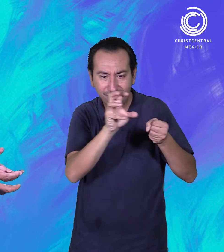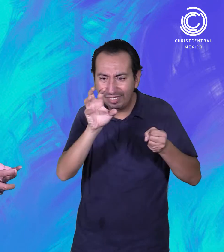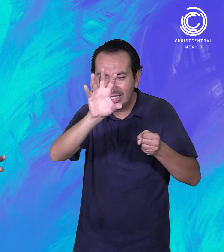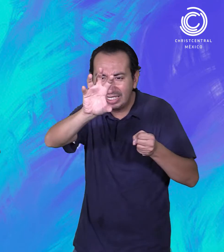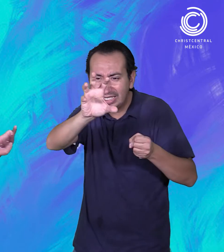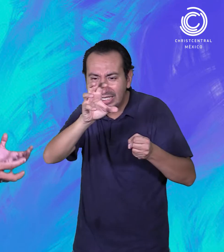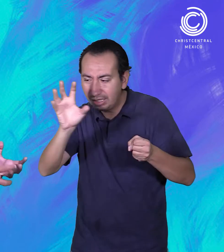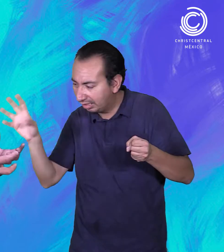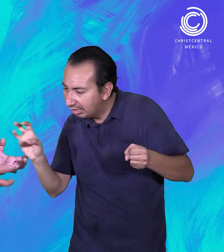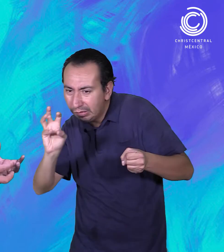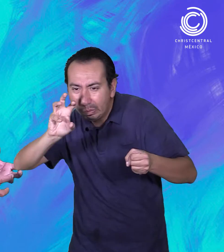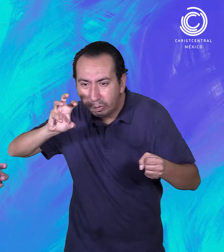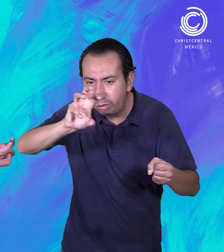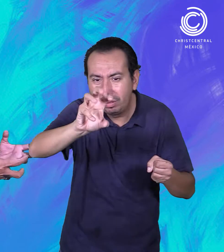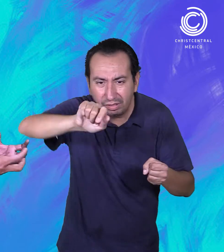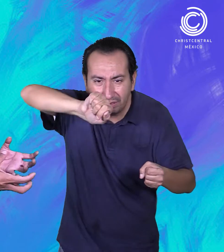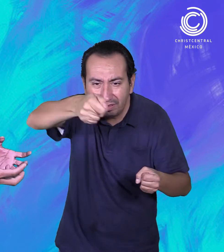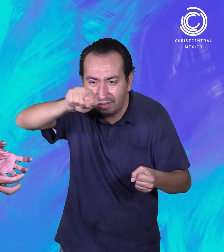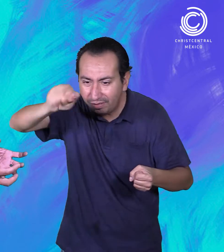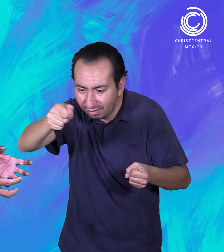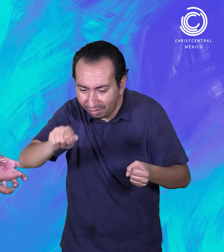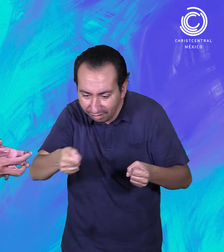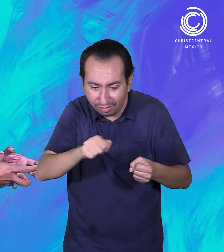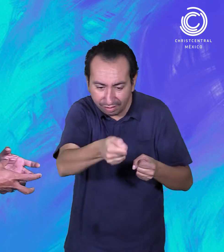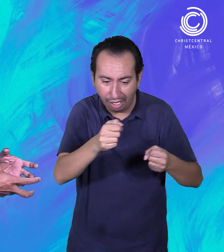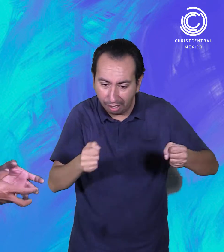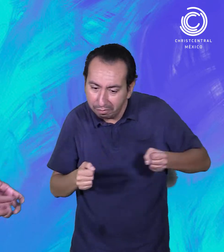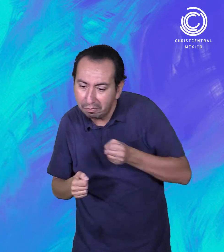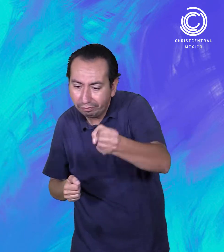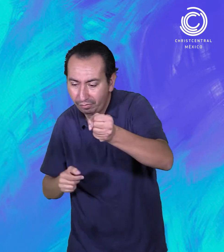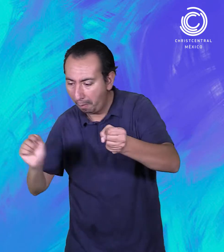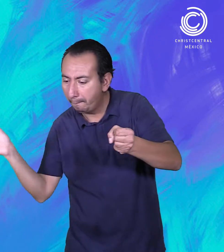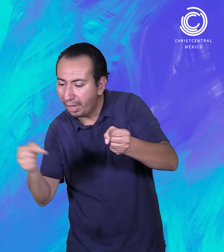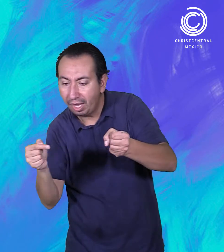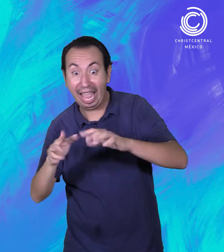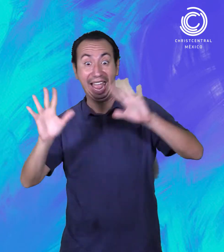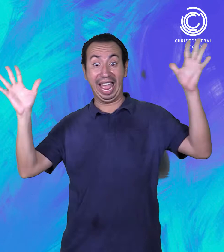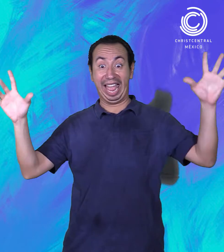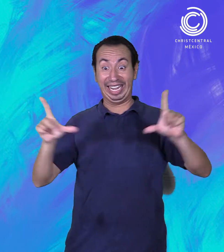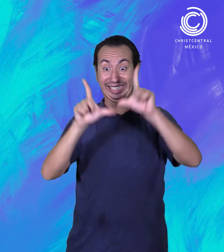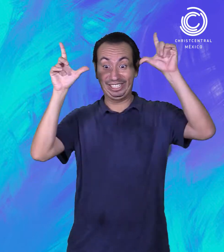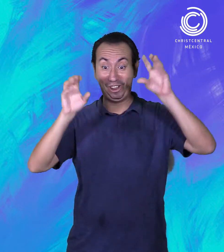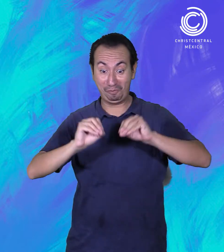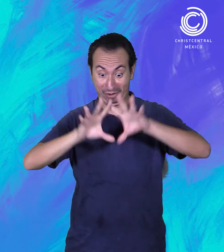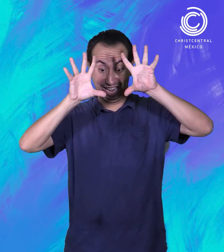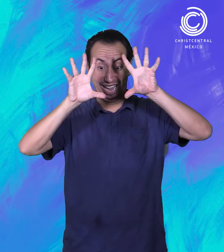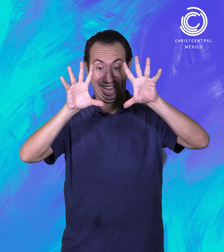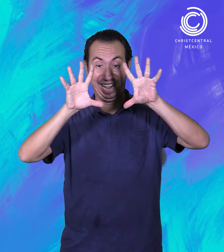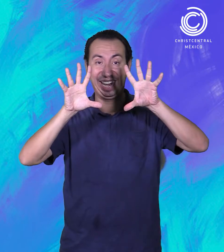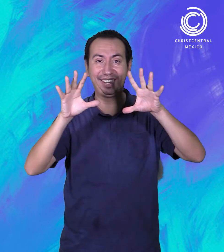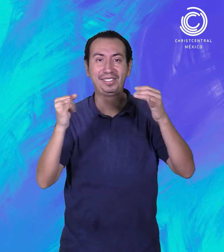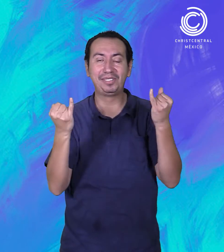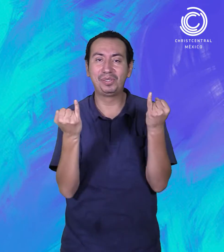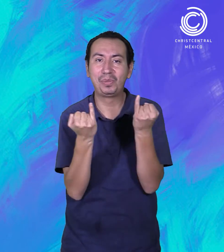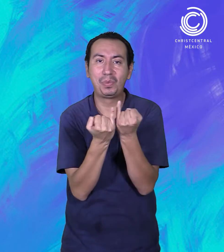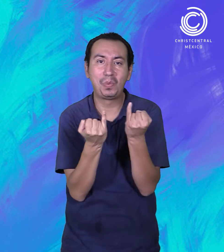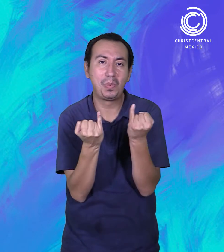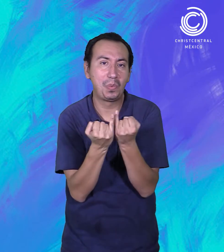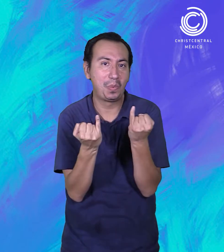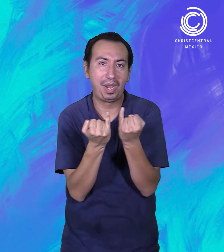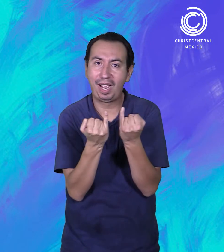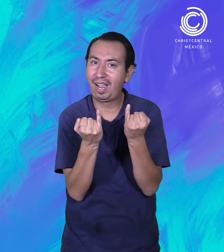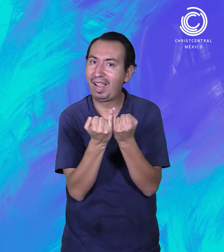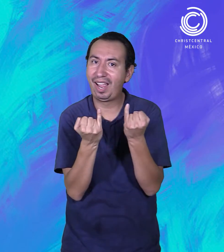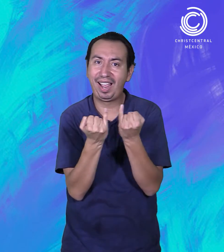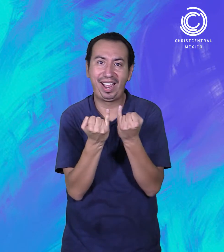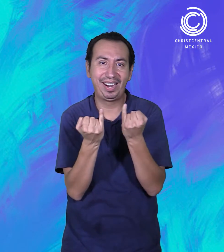dar vida, para que le pueda dar calor y la energía que necesita para que funcione adecuadamente. Es exactamente lo mismo, hermanos y